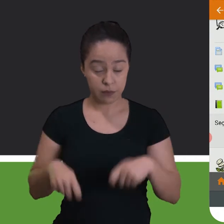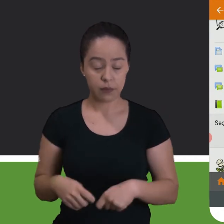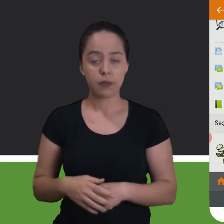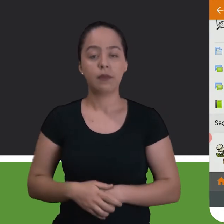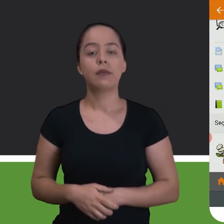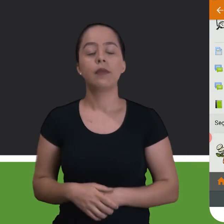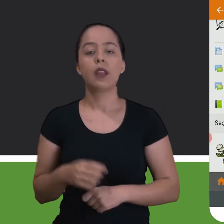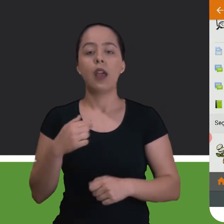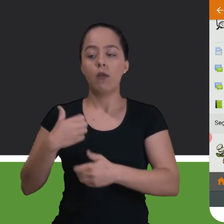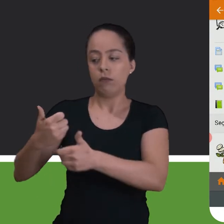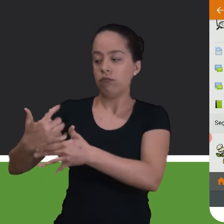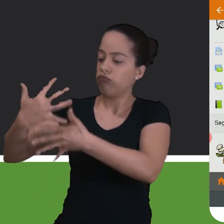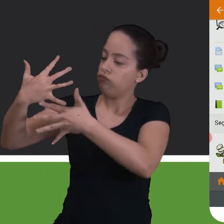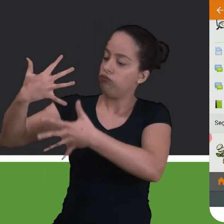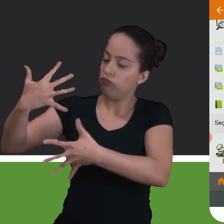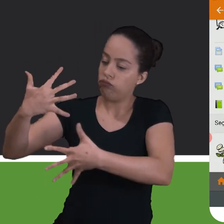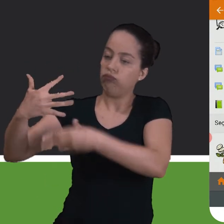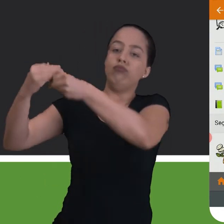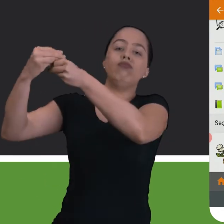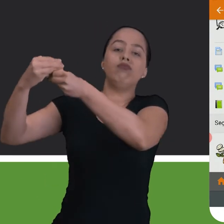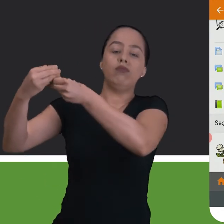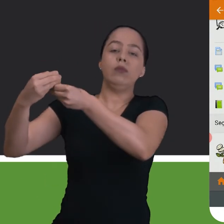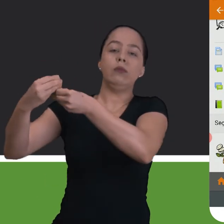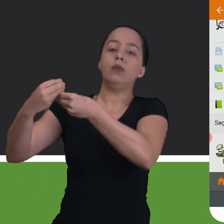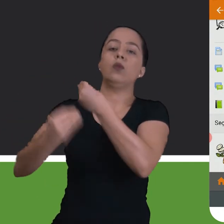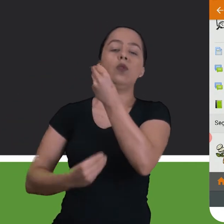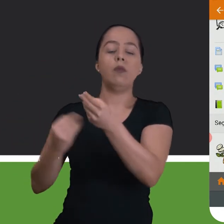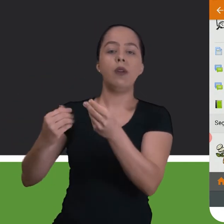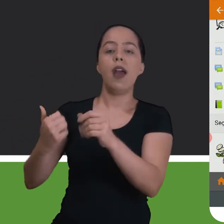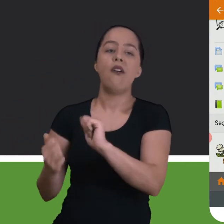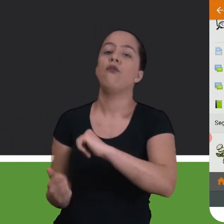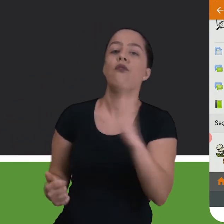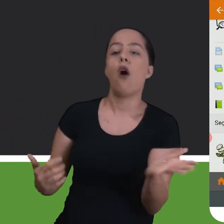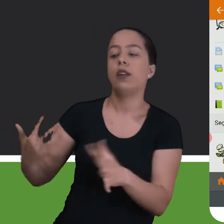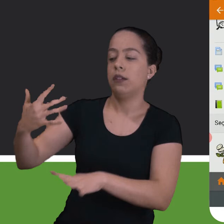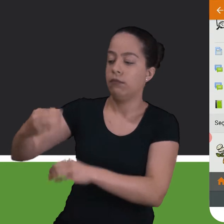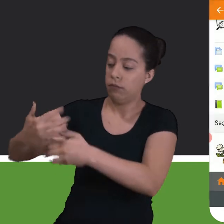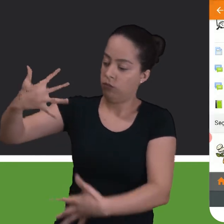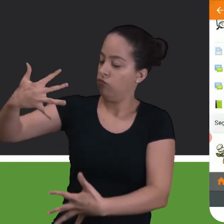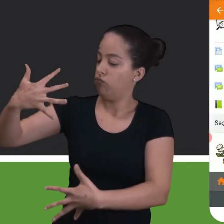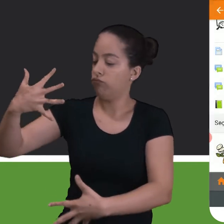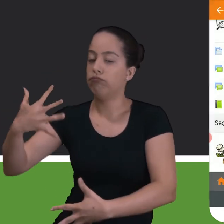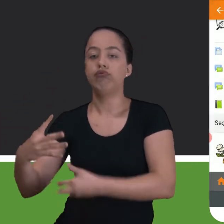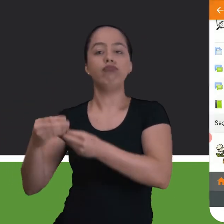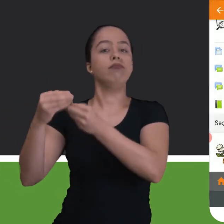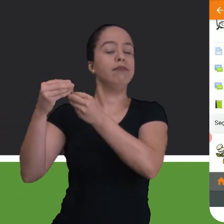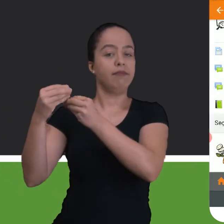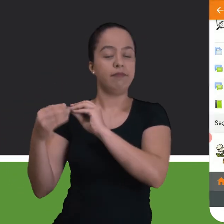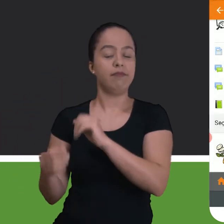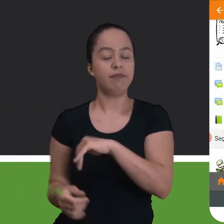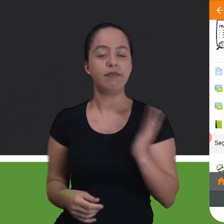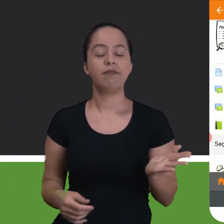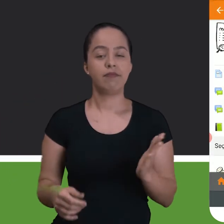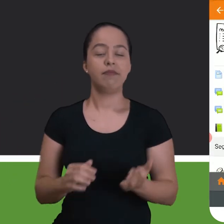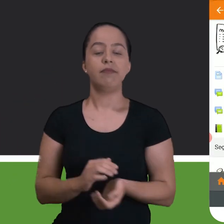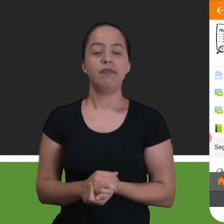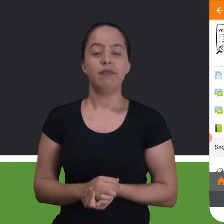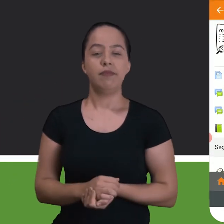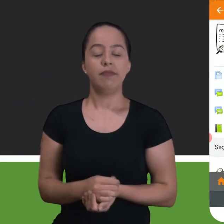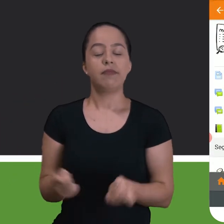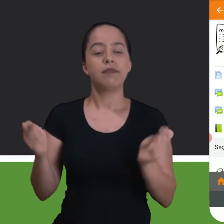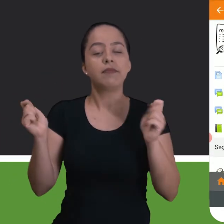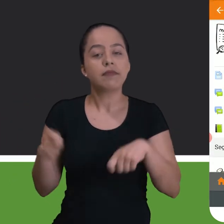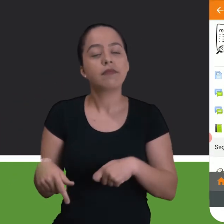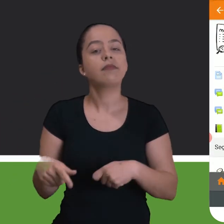tudo e para tirar o menu é só clicar fora dele né vou clicar aqui fora eles some então ele já